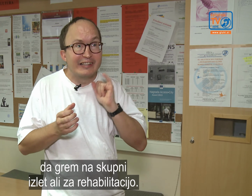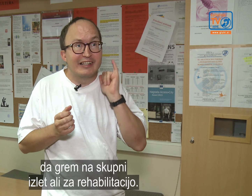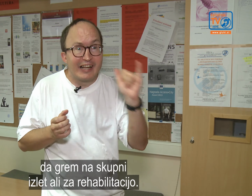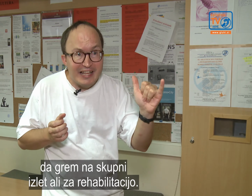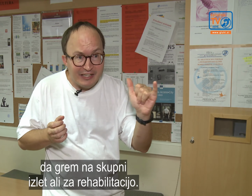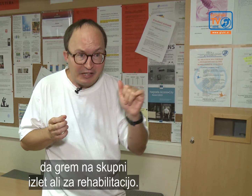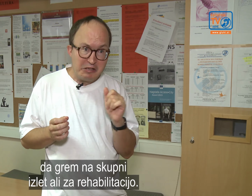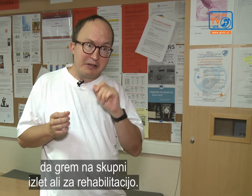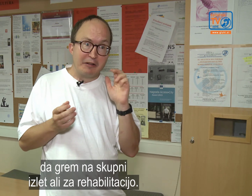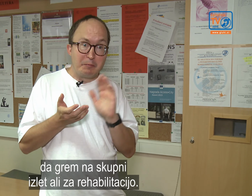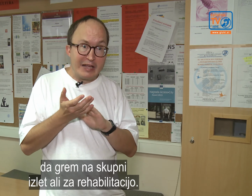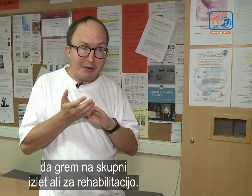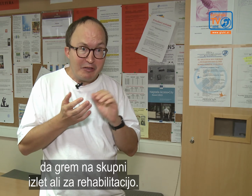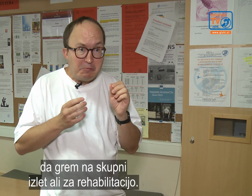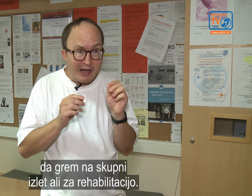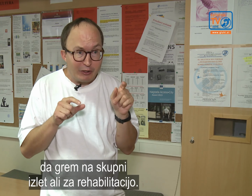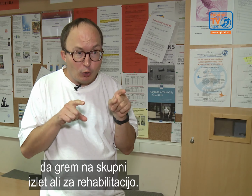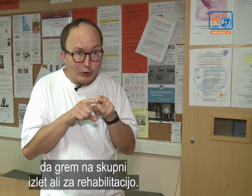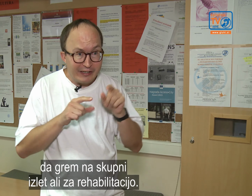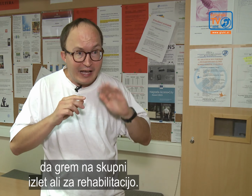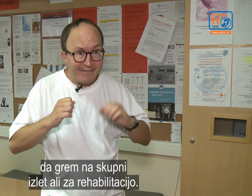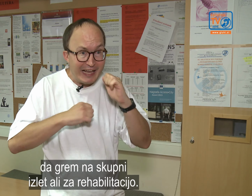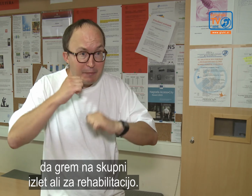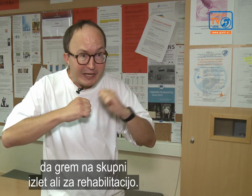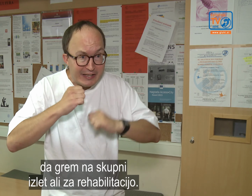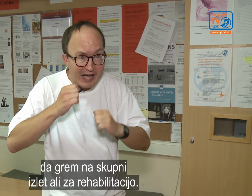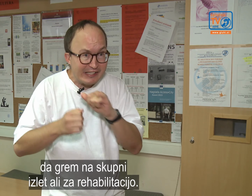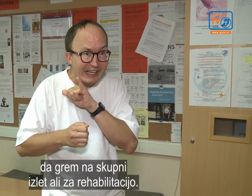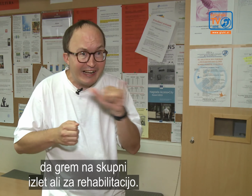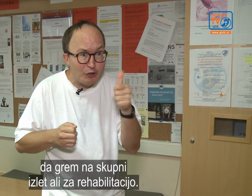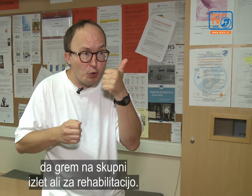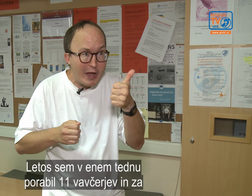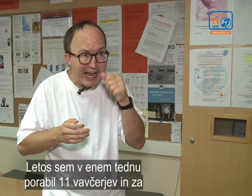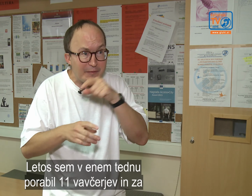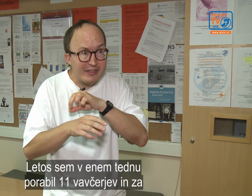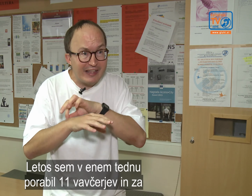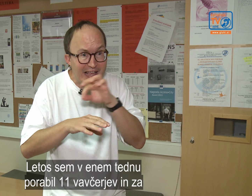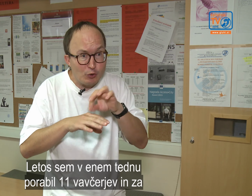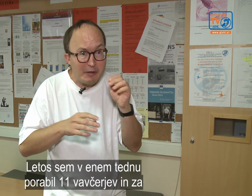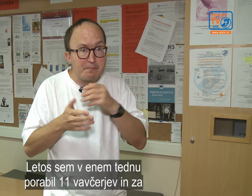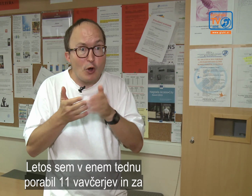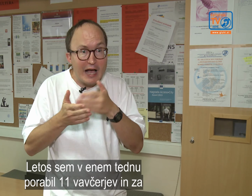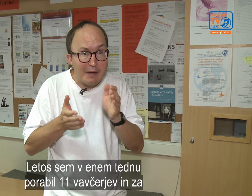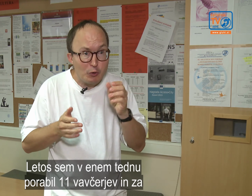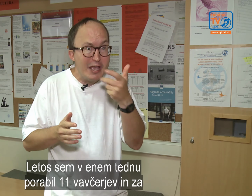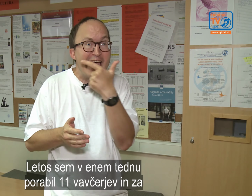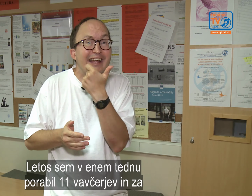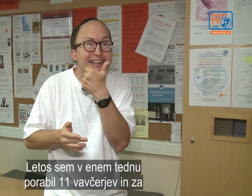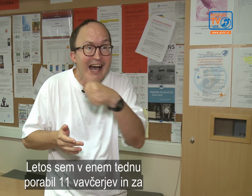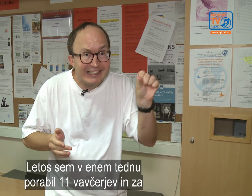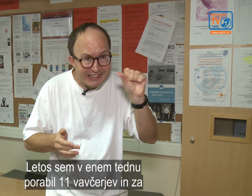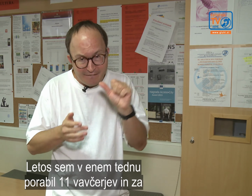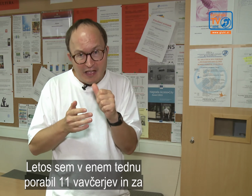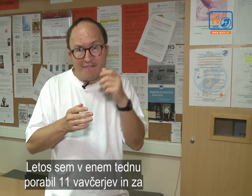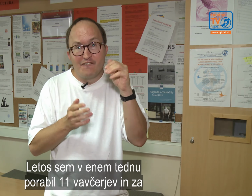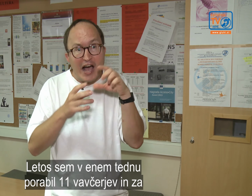skupaj izleti, naprimer pa tudi na rehabilitaciji leto v enem tednu sem porabil